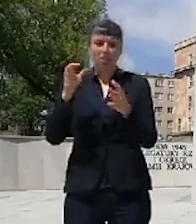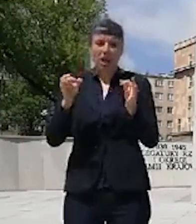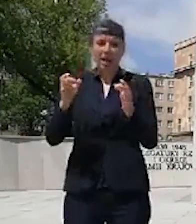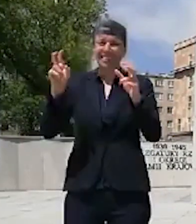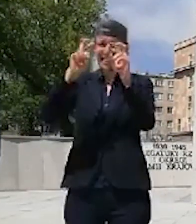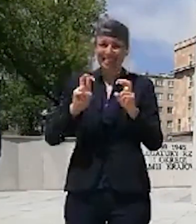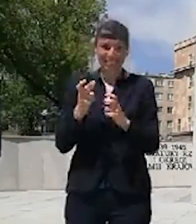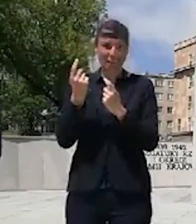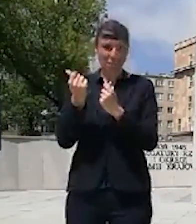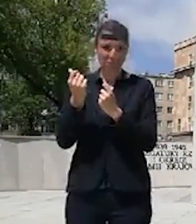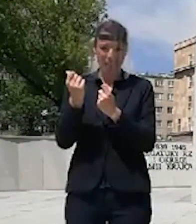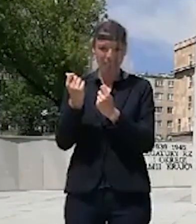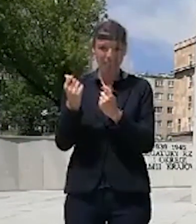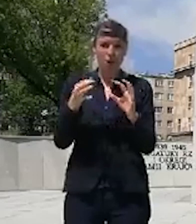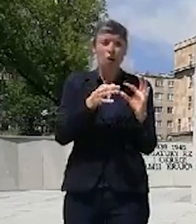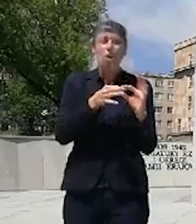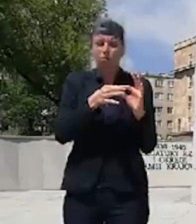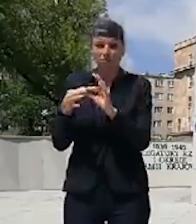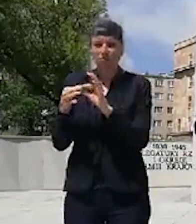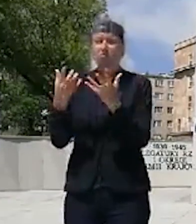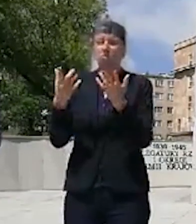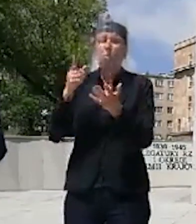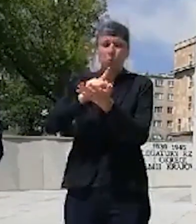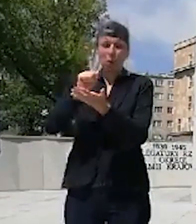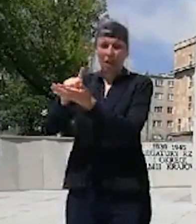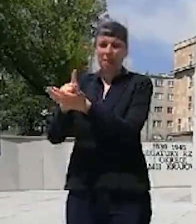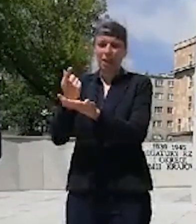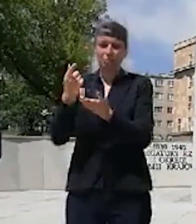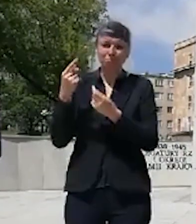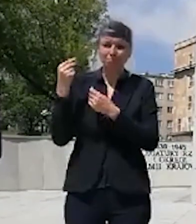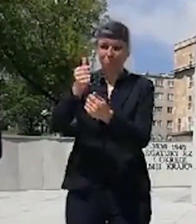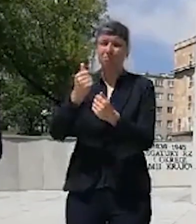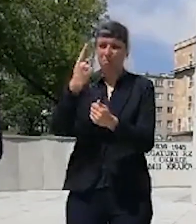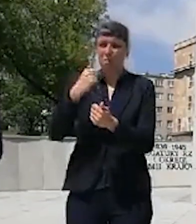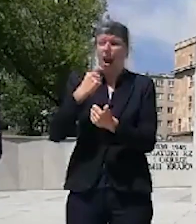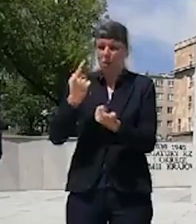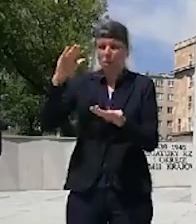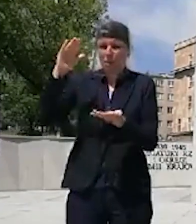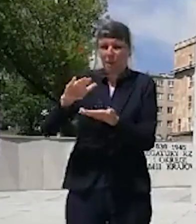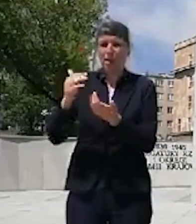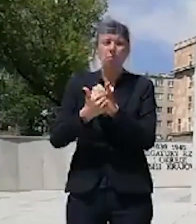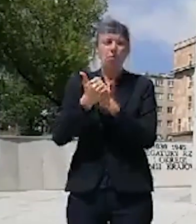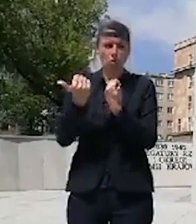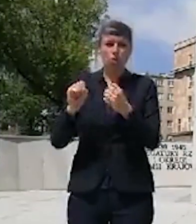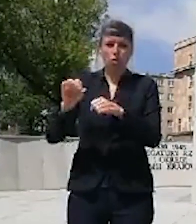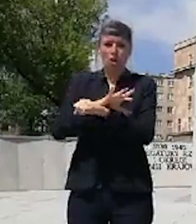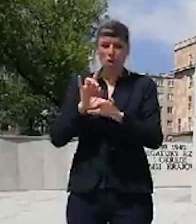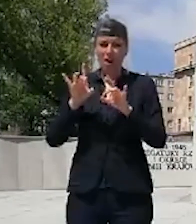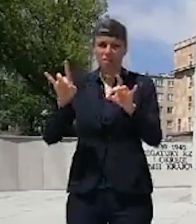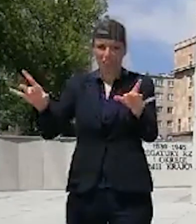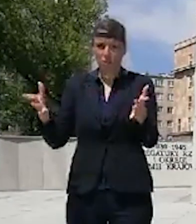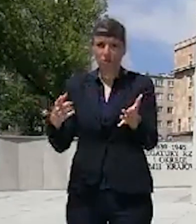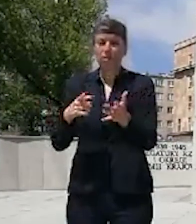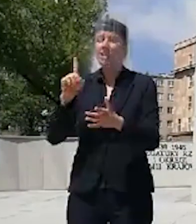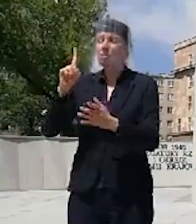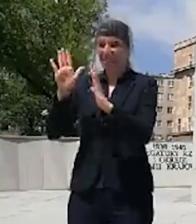kryzysu finansowego związanego z niższymi wpływami podatkowymi w epidemii koronawirusa, Senat powinien stać się tym